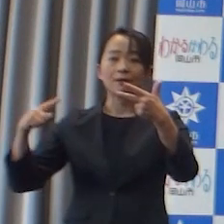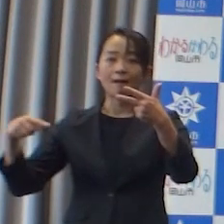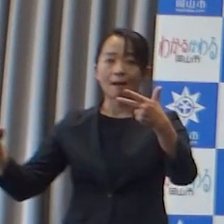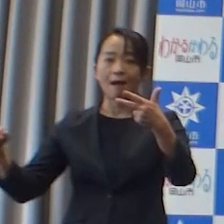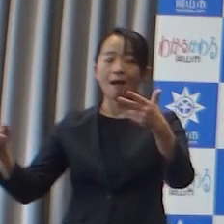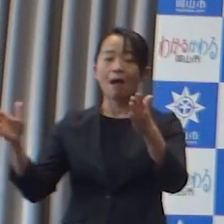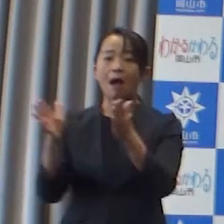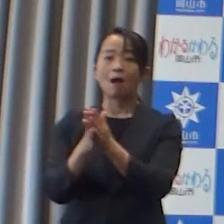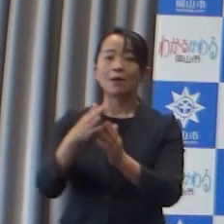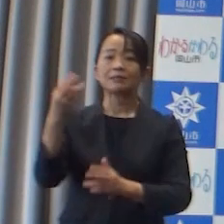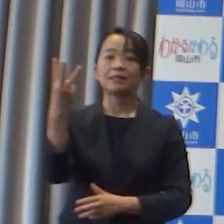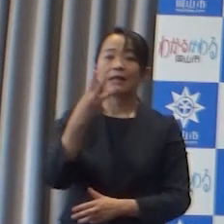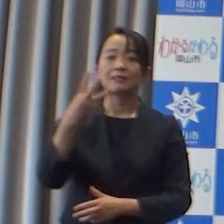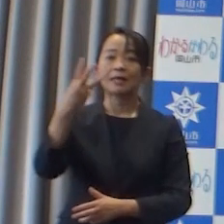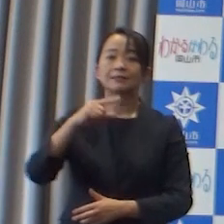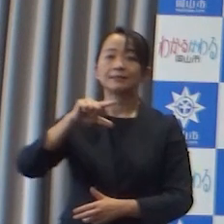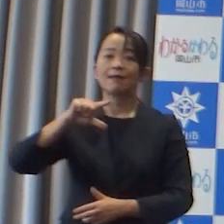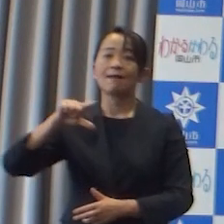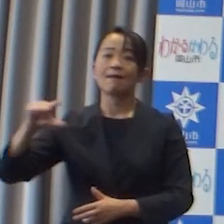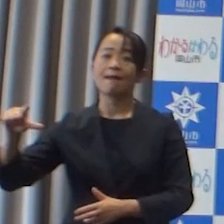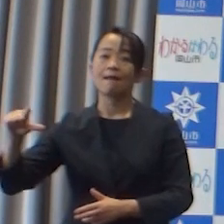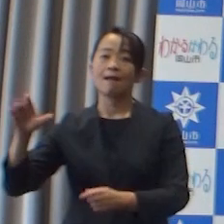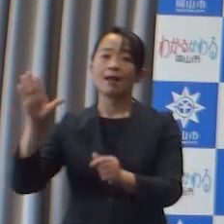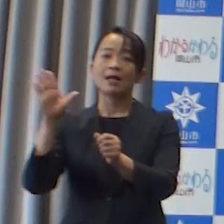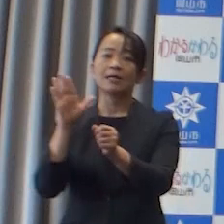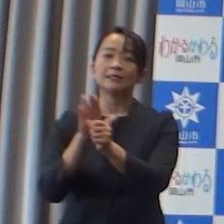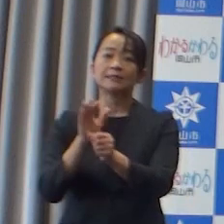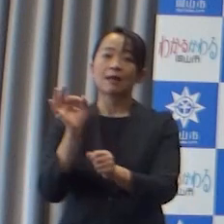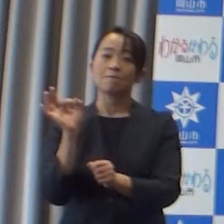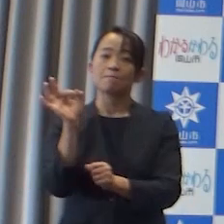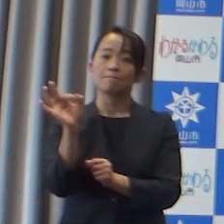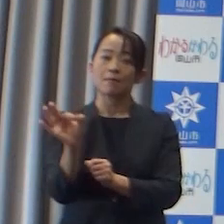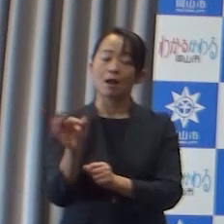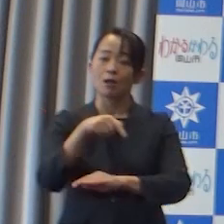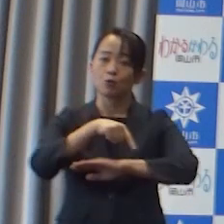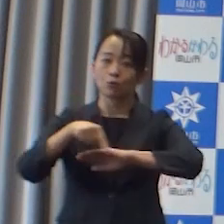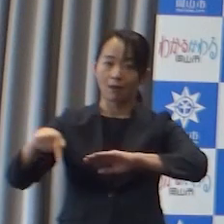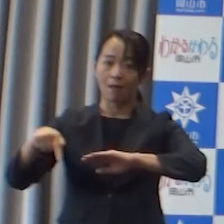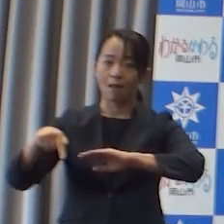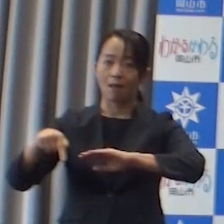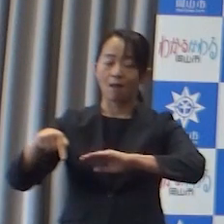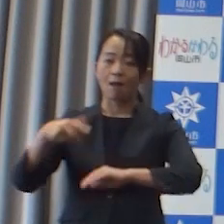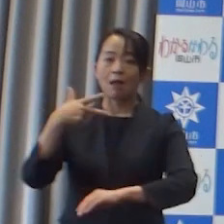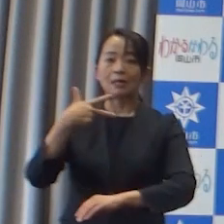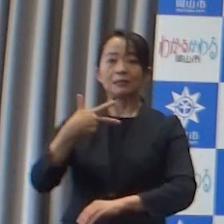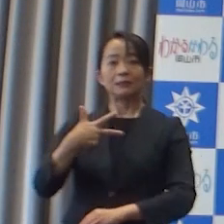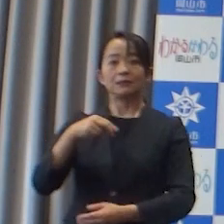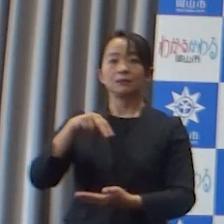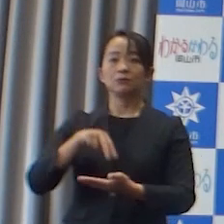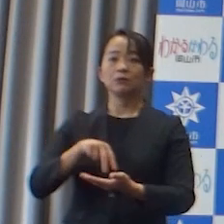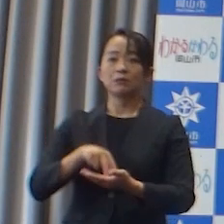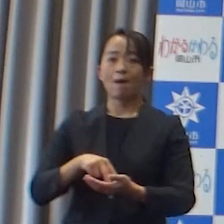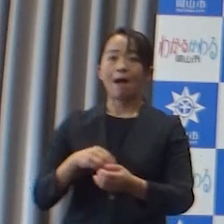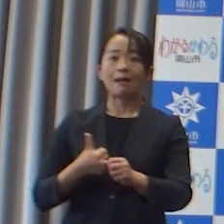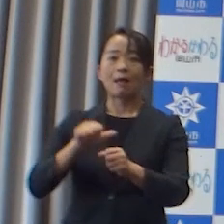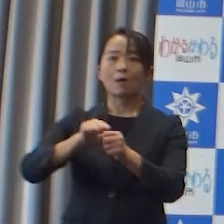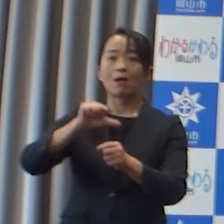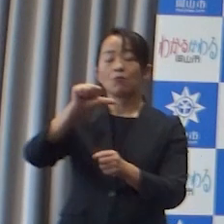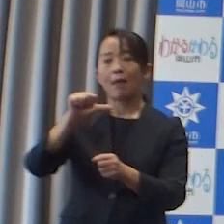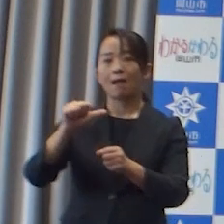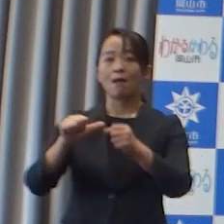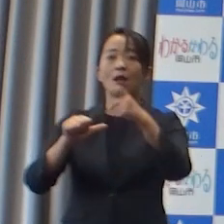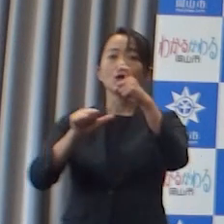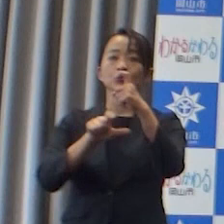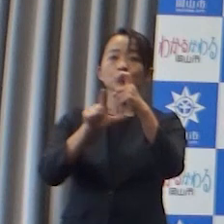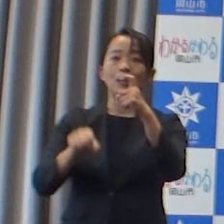円の LP ガス料金を支援する予定であり、岡山市では令和5年10